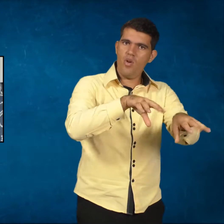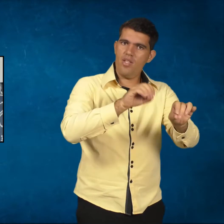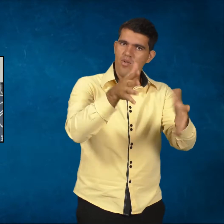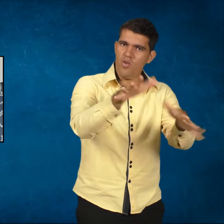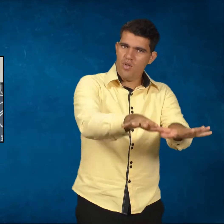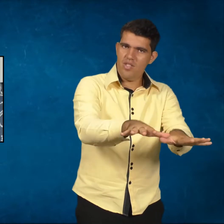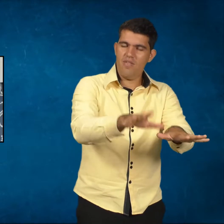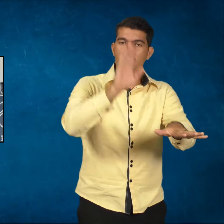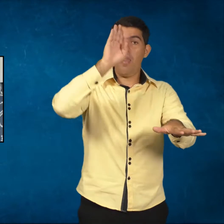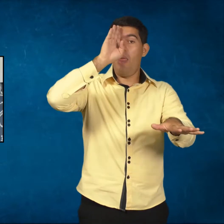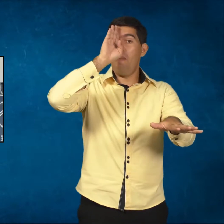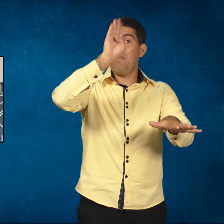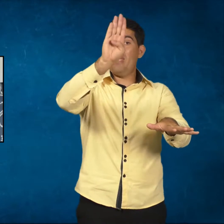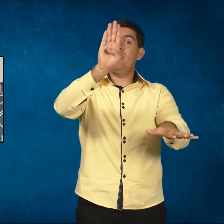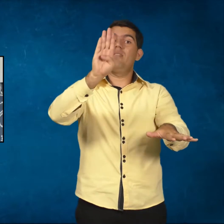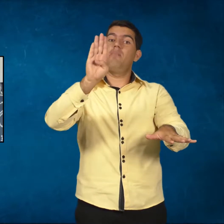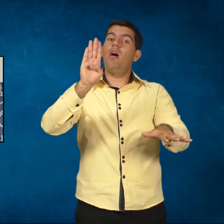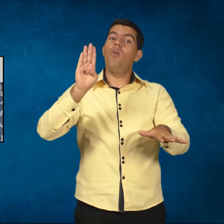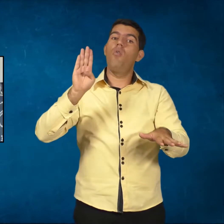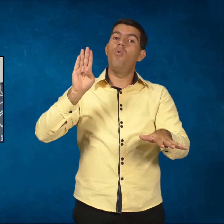Cuja